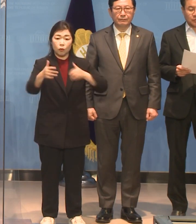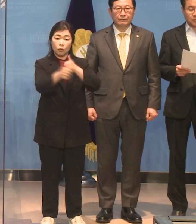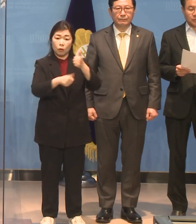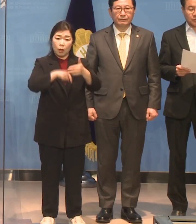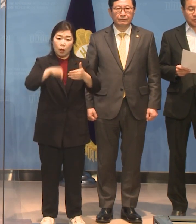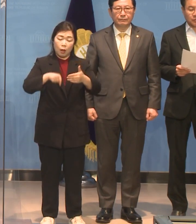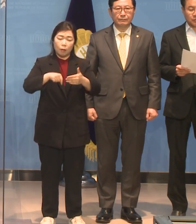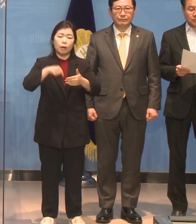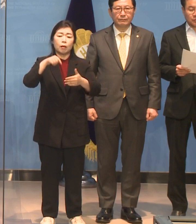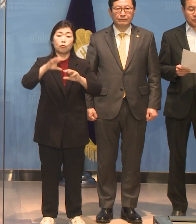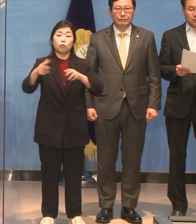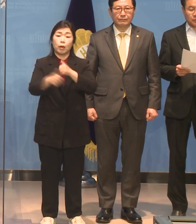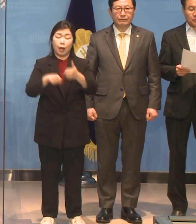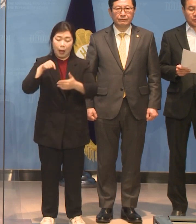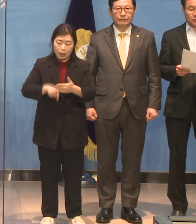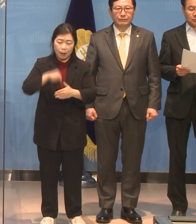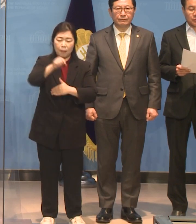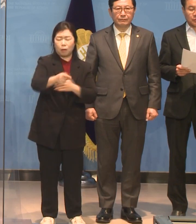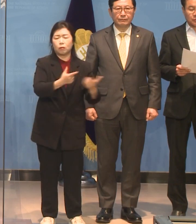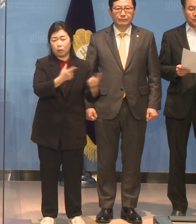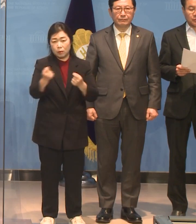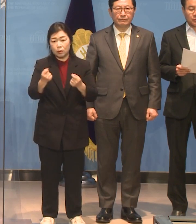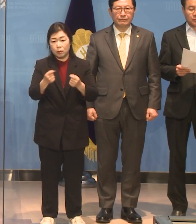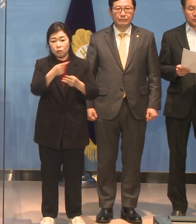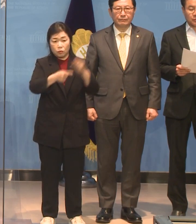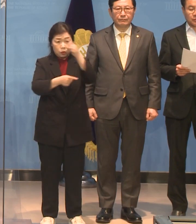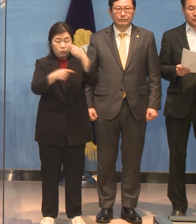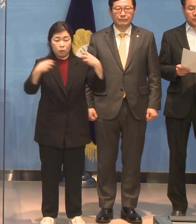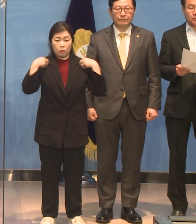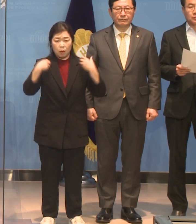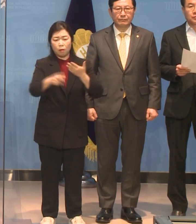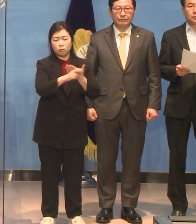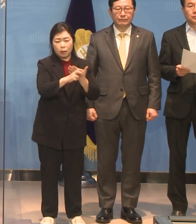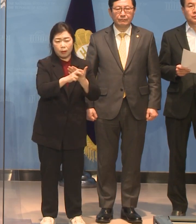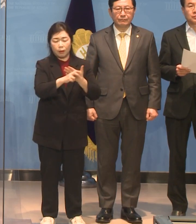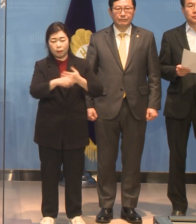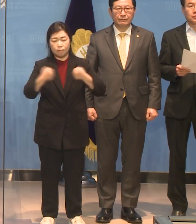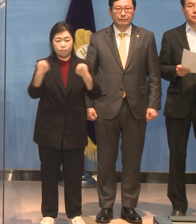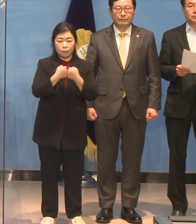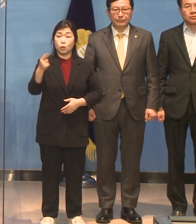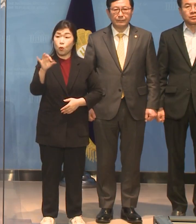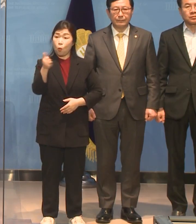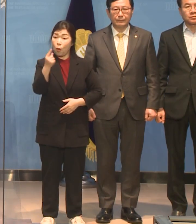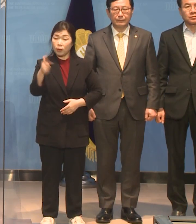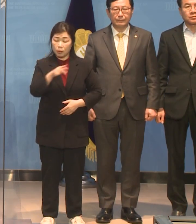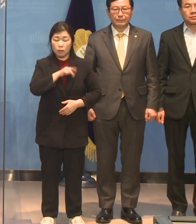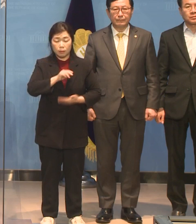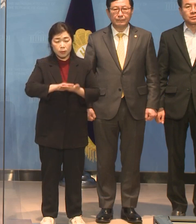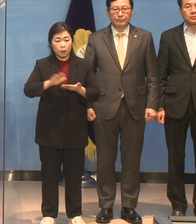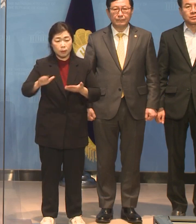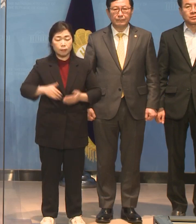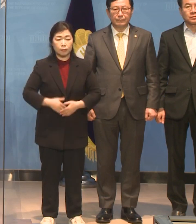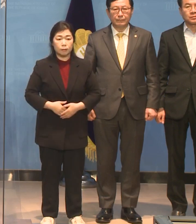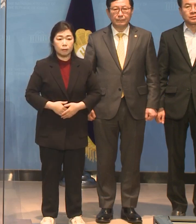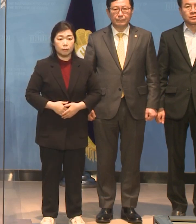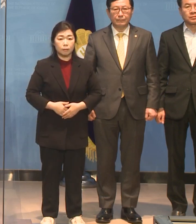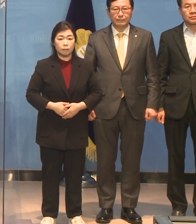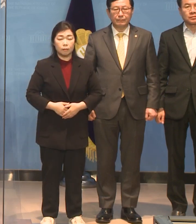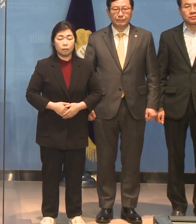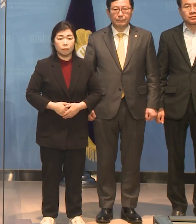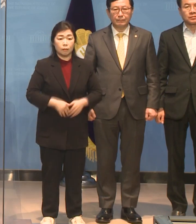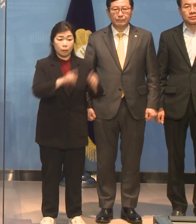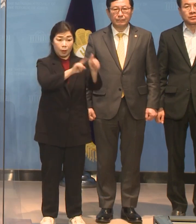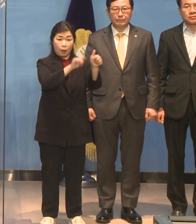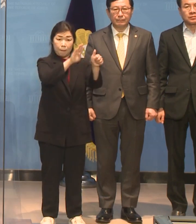국회 밖에서도 국회 안에서도 윤석열 정권의 부담함과 맞서 싸우겠습니다 박진희교부 장관은